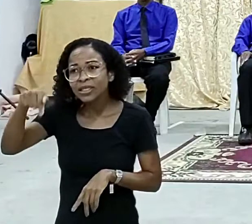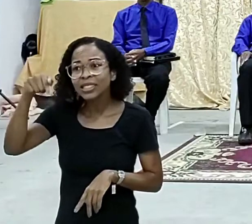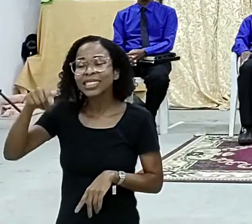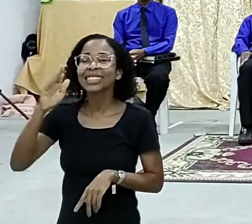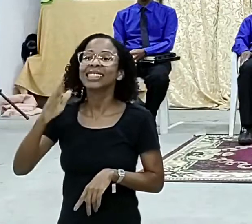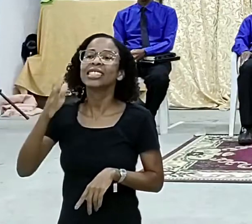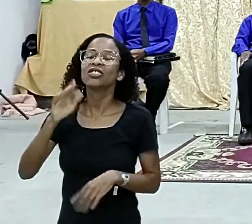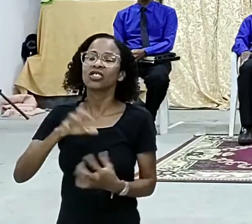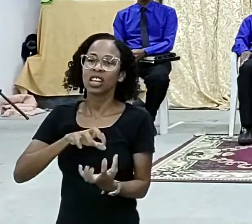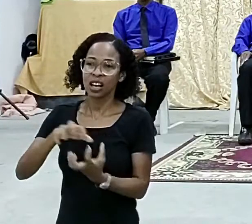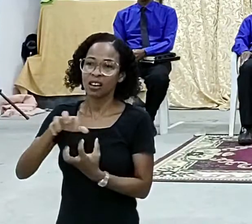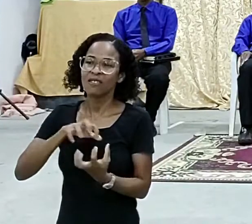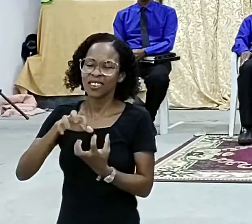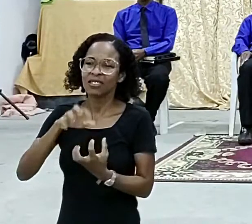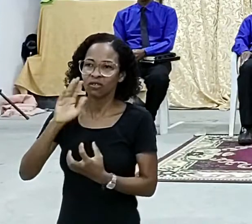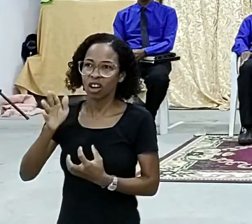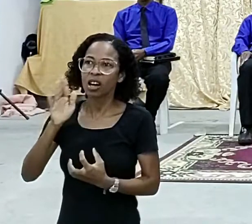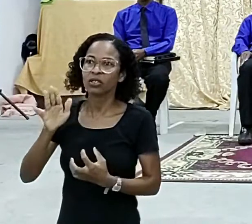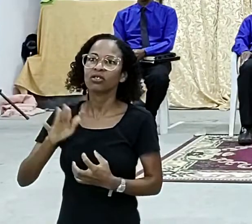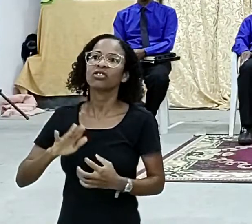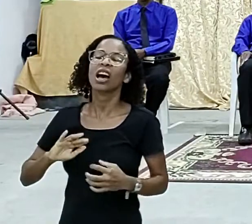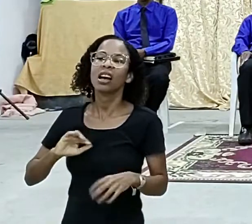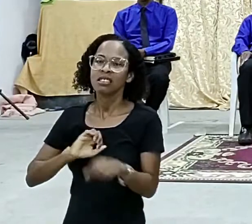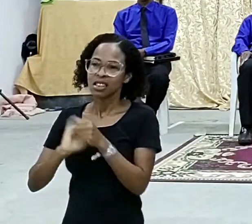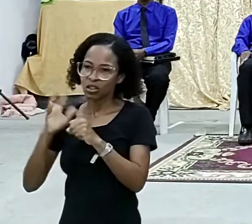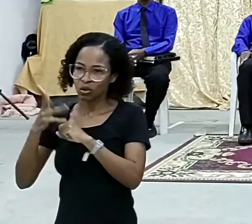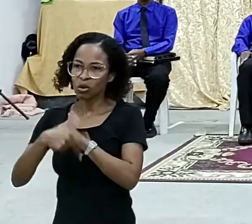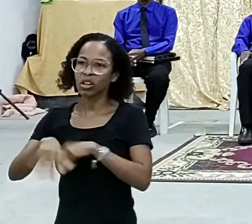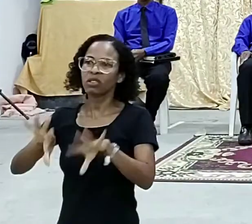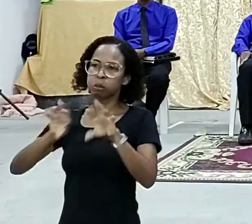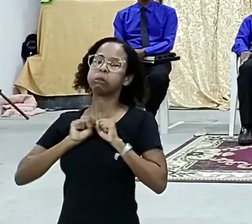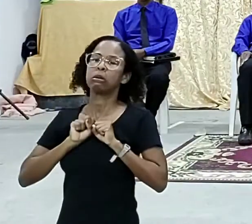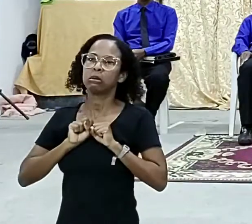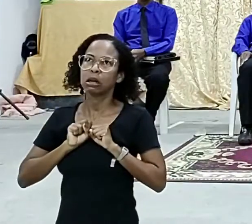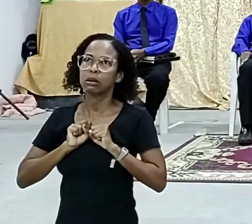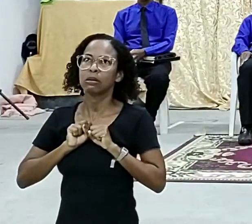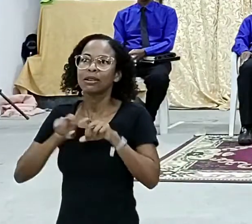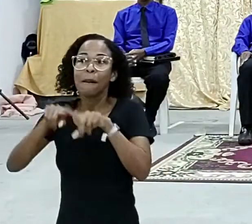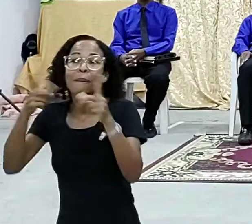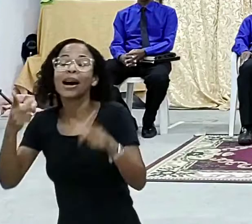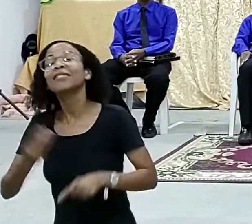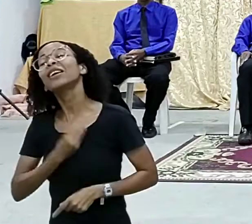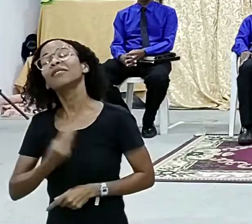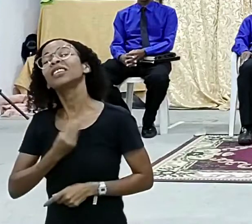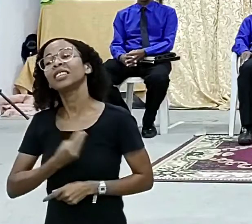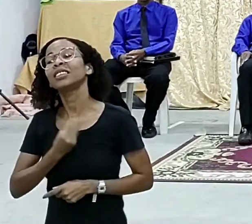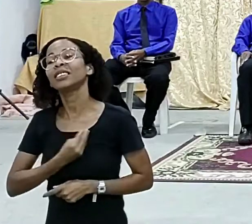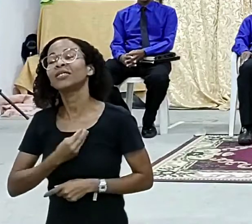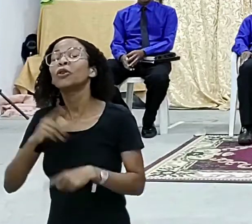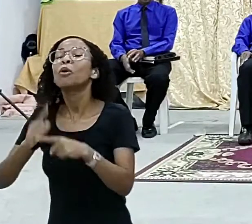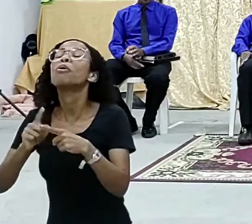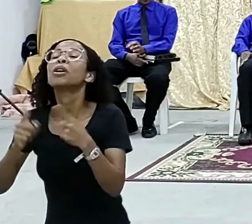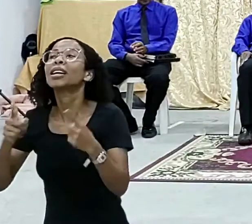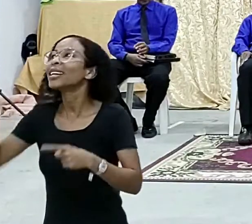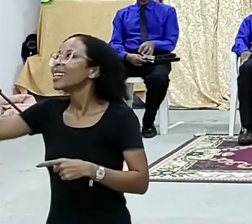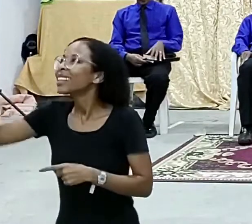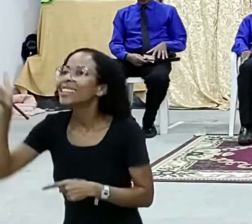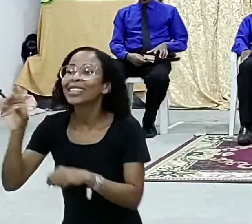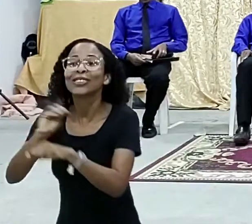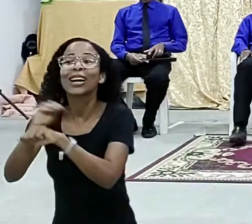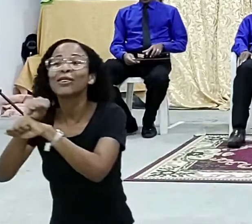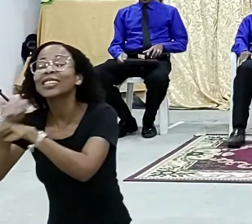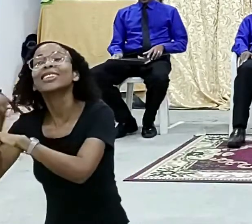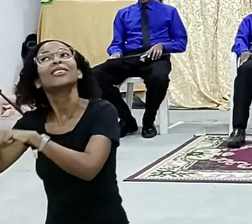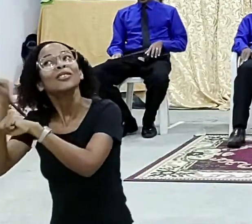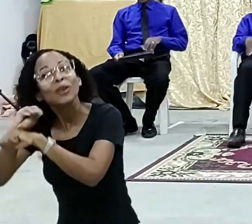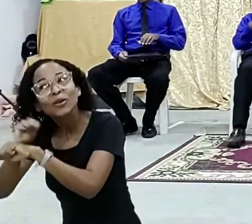até pegou a doença, mas não morreram. Sabe por quê? Porque Deus, ele cuida do seu povo,